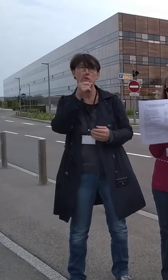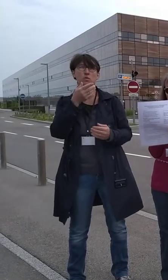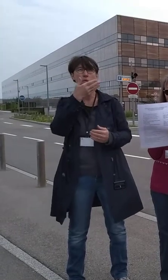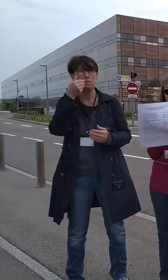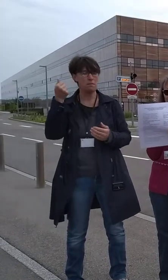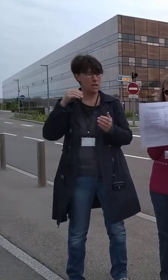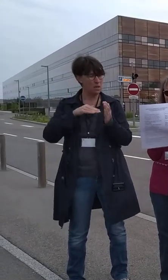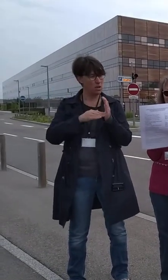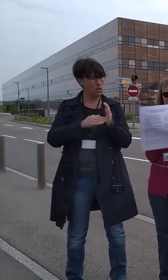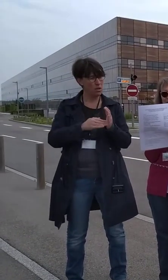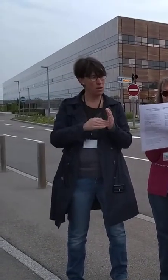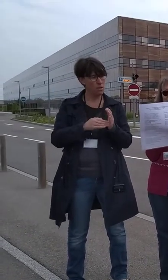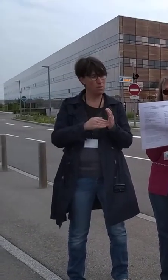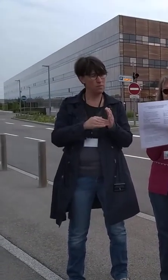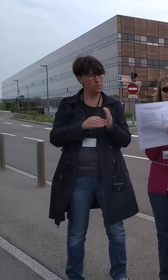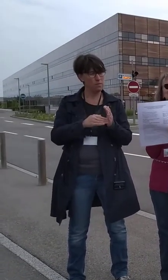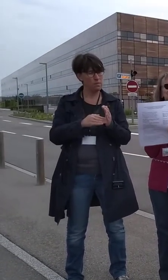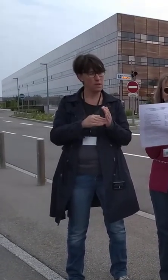jours